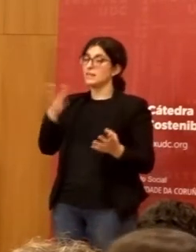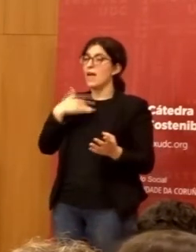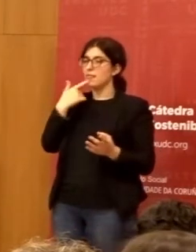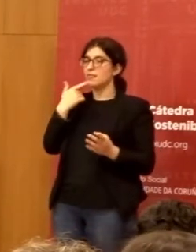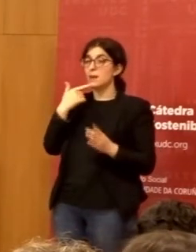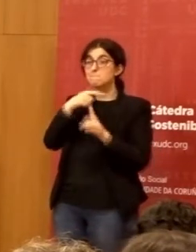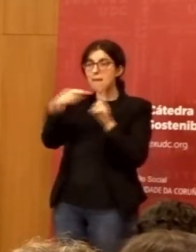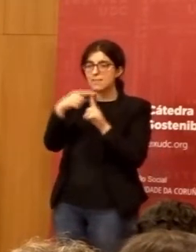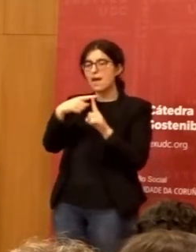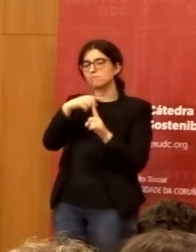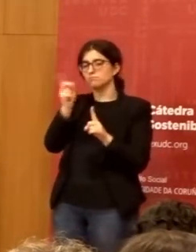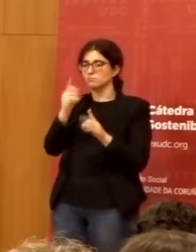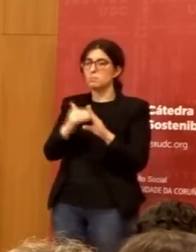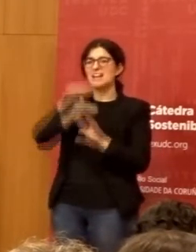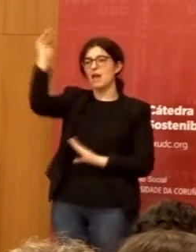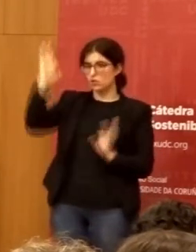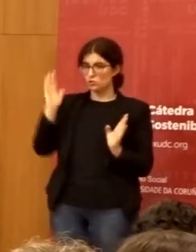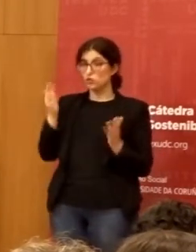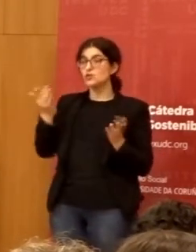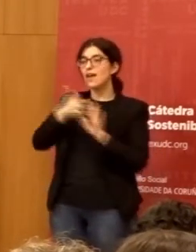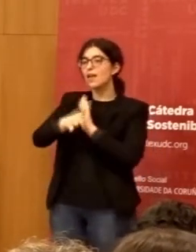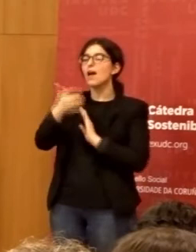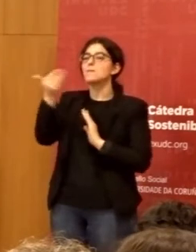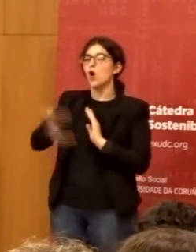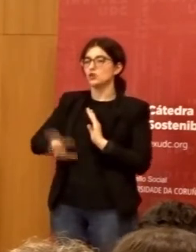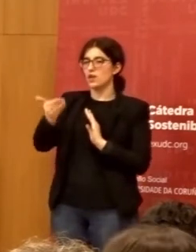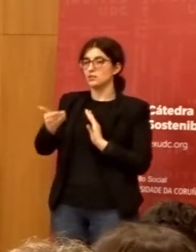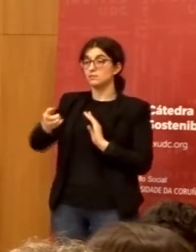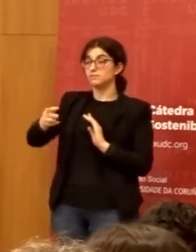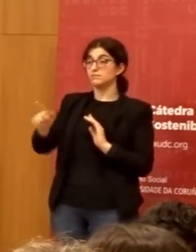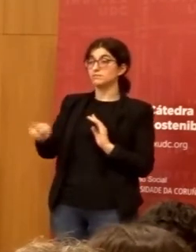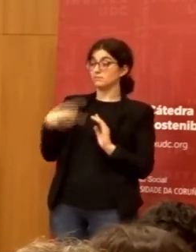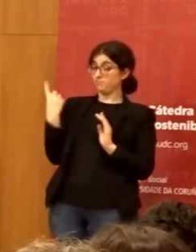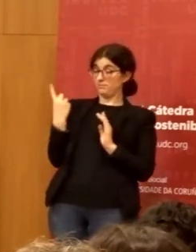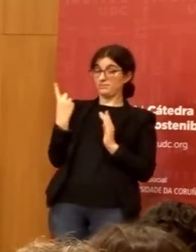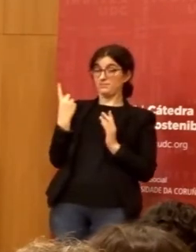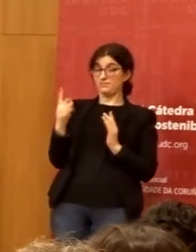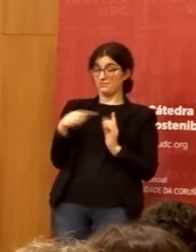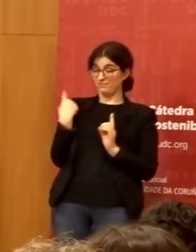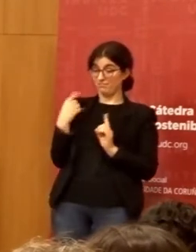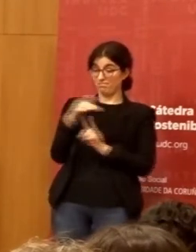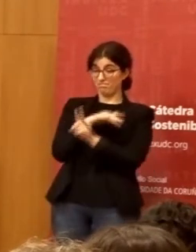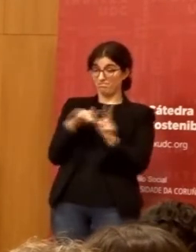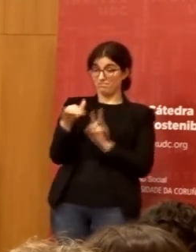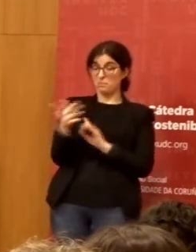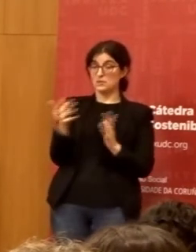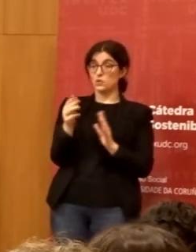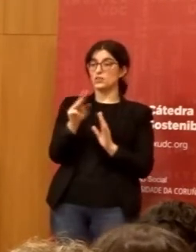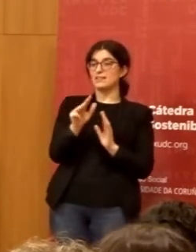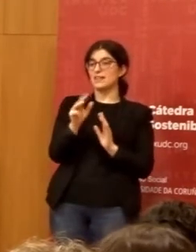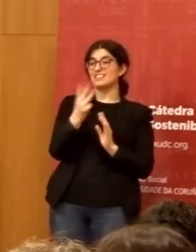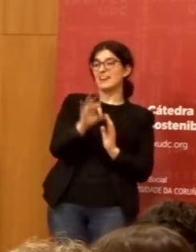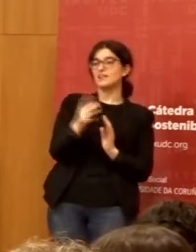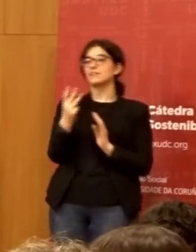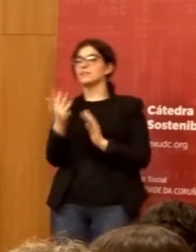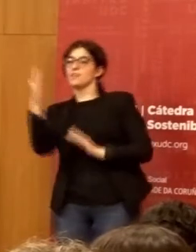con lo cual ya eso lo hace importante, ¿no? Nosotros tenemos un 30 y, aproximadamente, en el entorno de un 35% de inserción laboral.